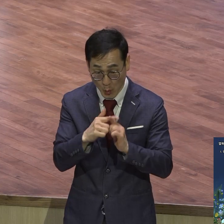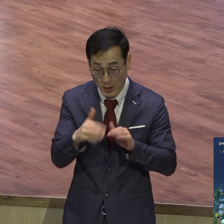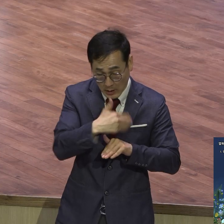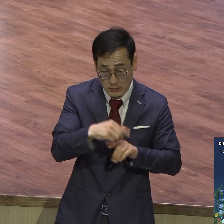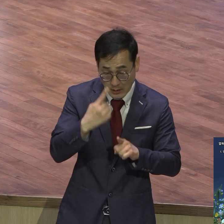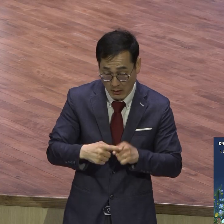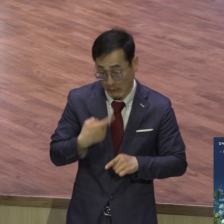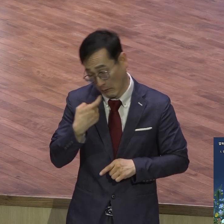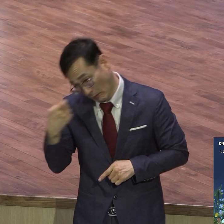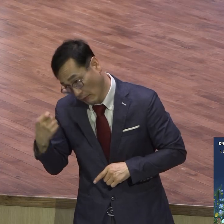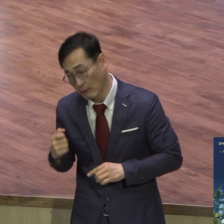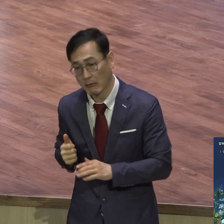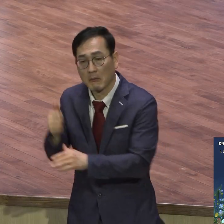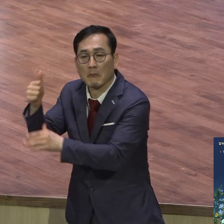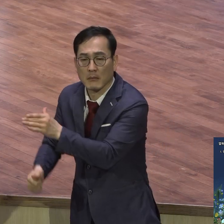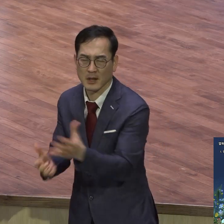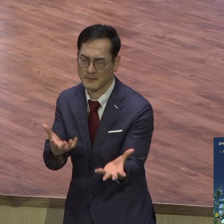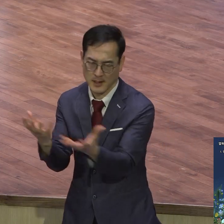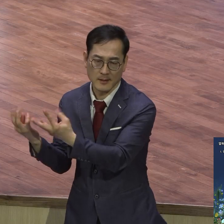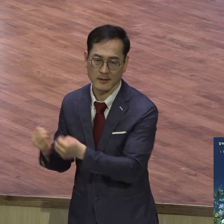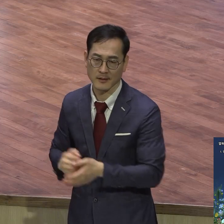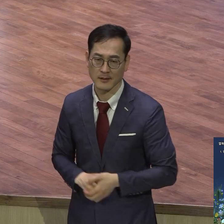지금 안상홍